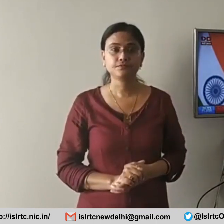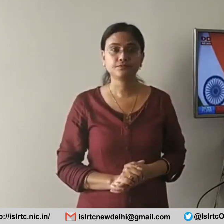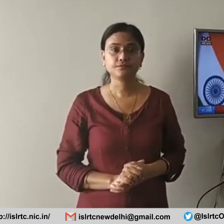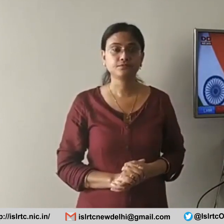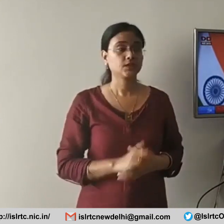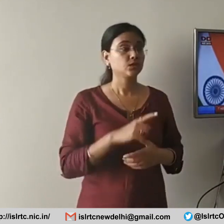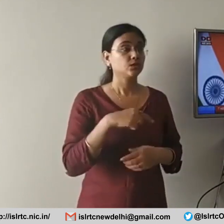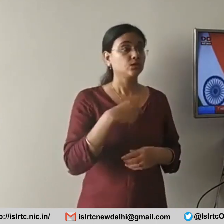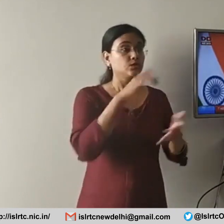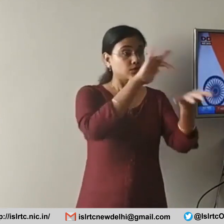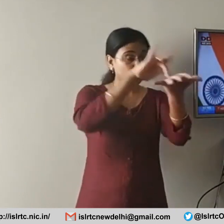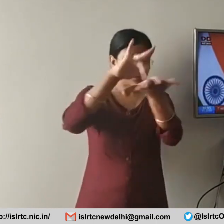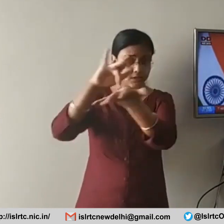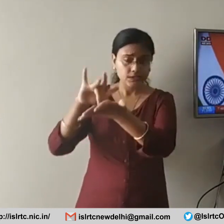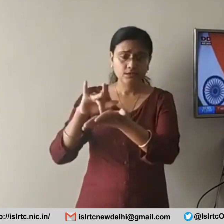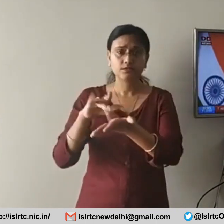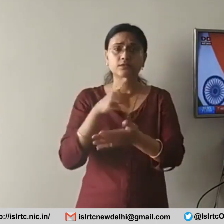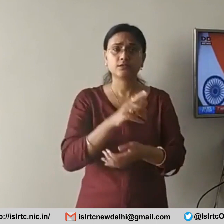जिन स्थानों के